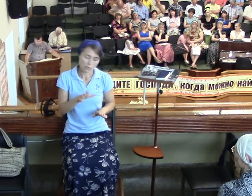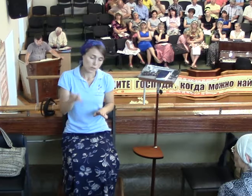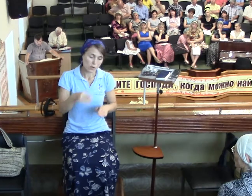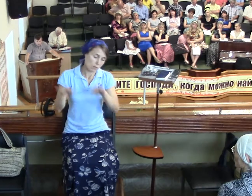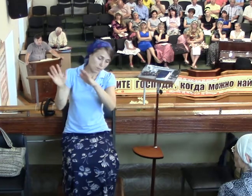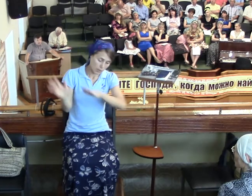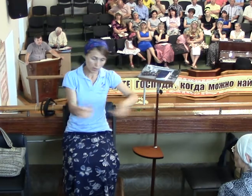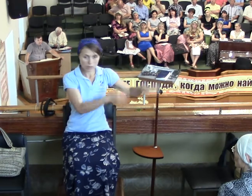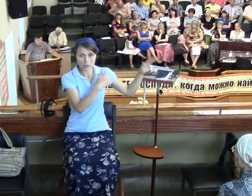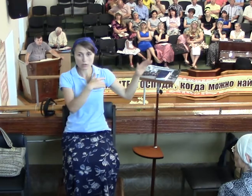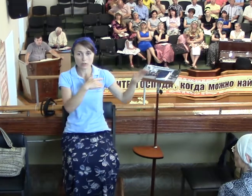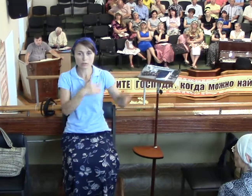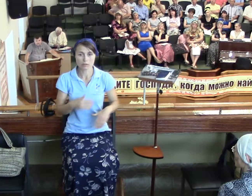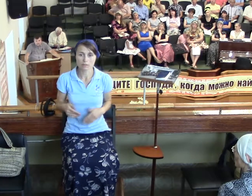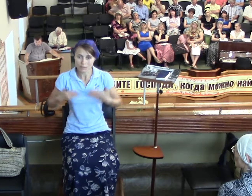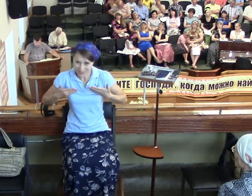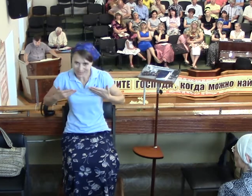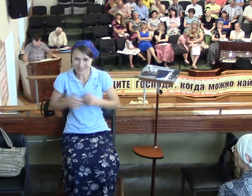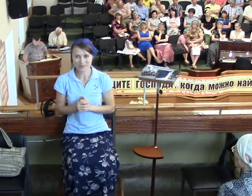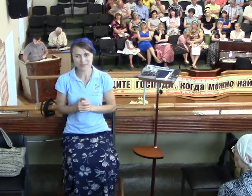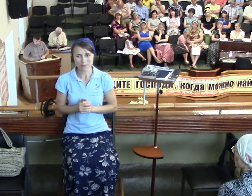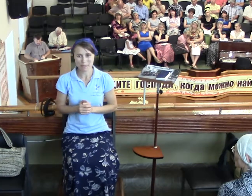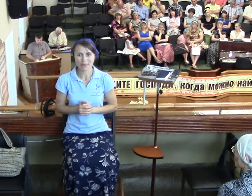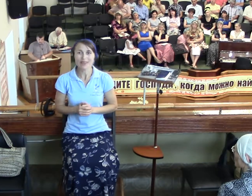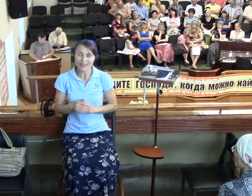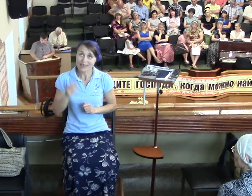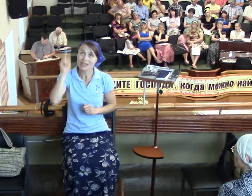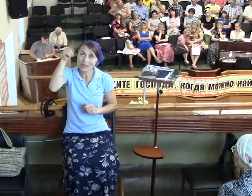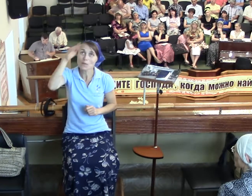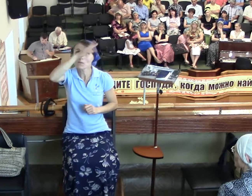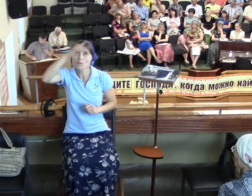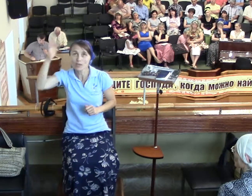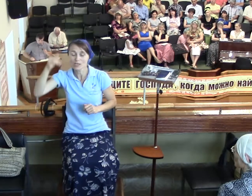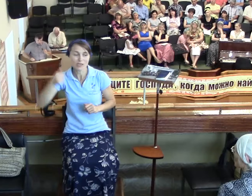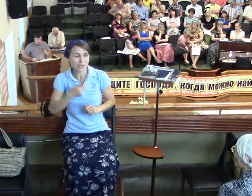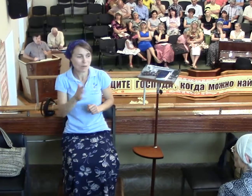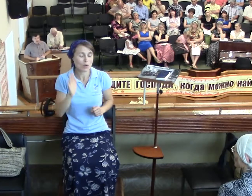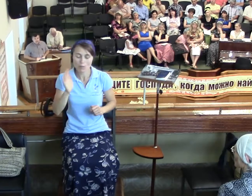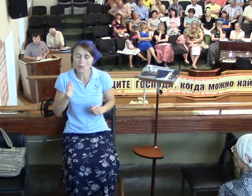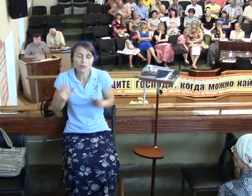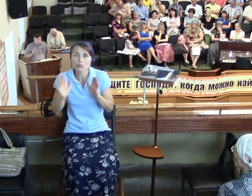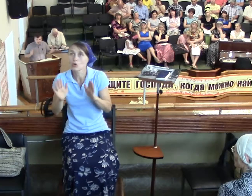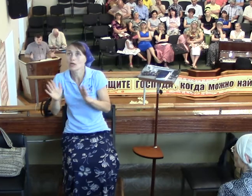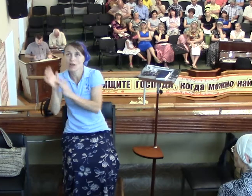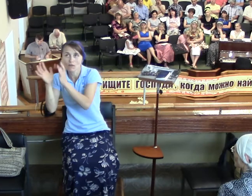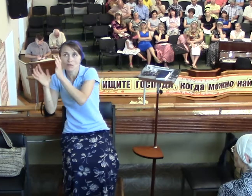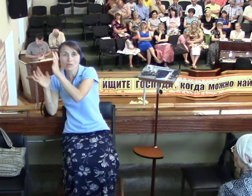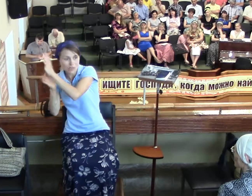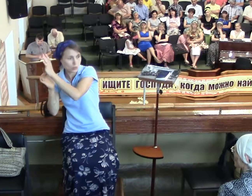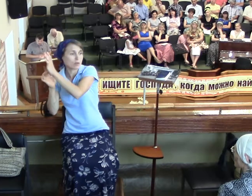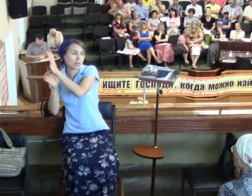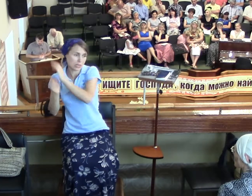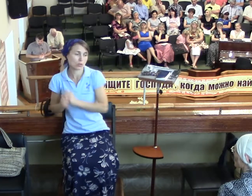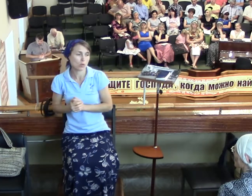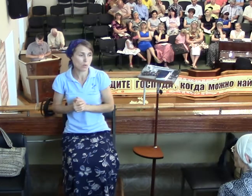прежнее прошло». Действительно, мы будем только с Иисусом Христом иметь этот вечный покой для нашей души. И земная любовь, она также